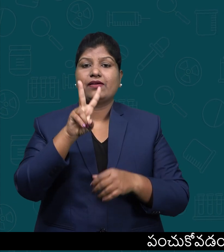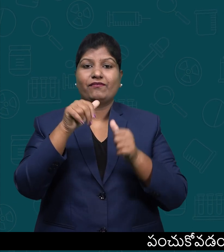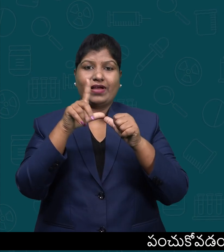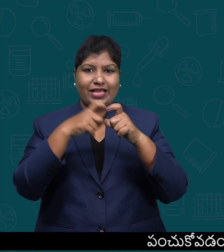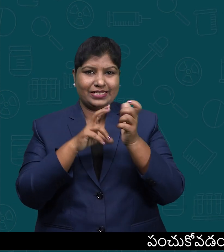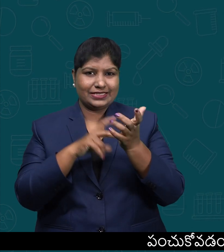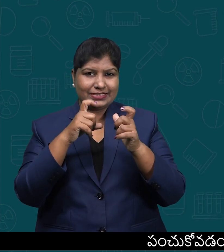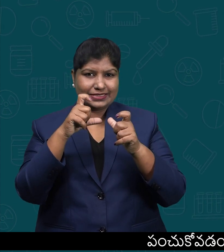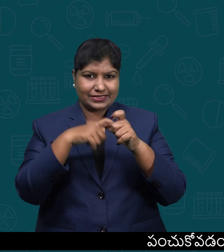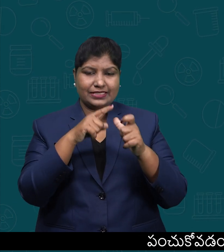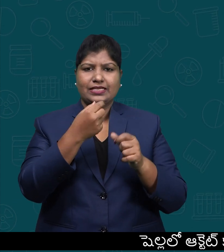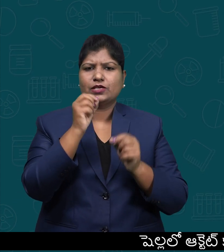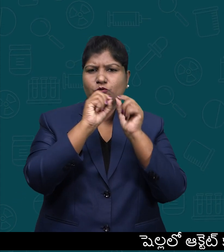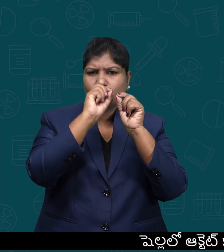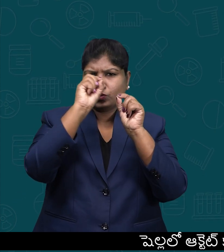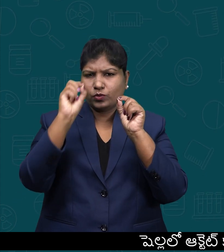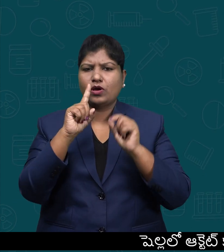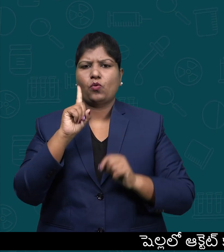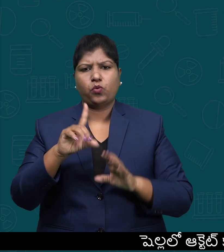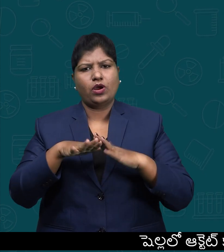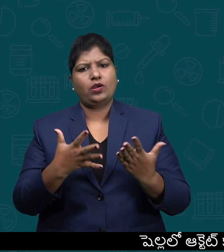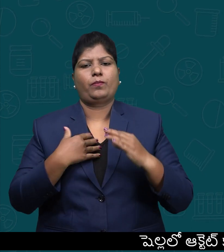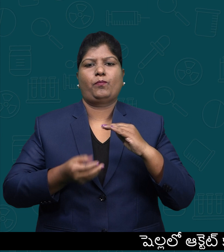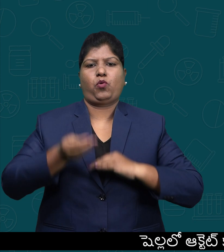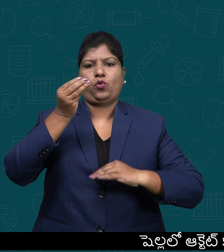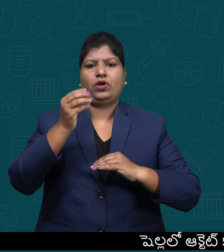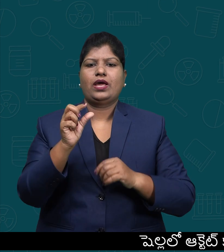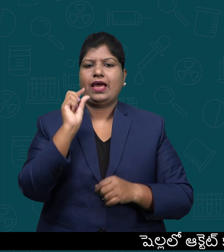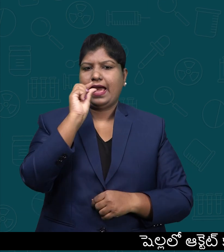తమ వ్యాలెన్స్ షెల్లలో ఆక్టేట్ కాన్ఫిగరేషన్ను పొందవచ్చు.